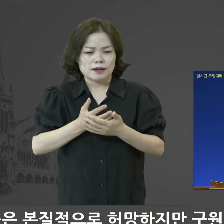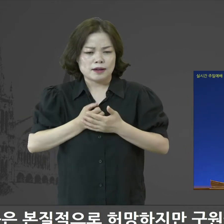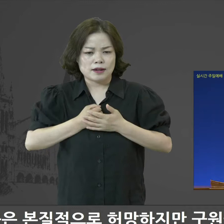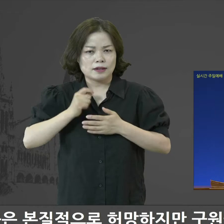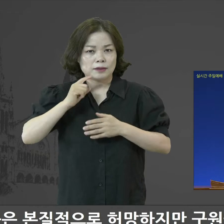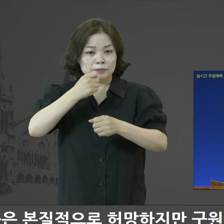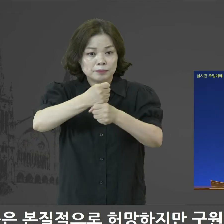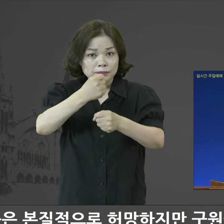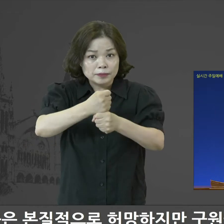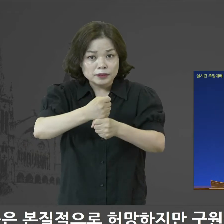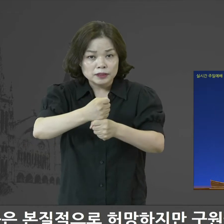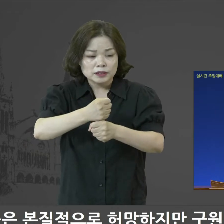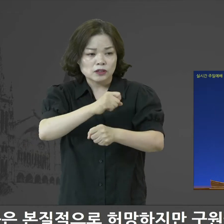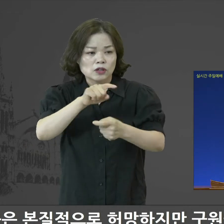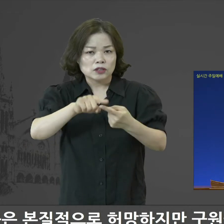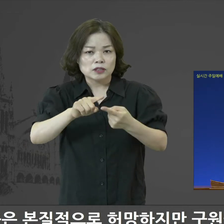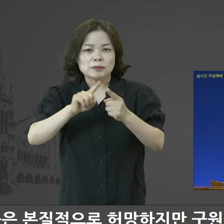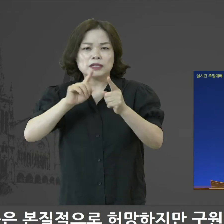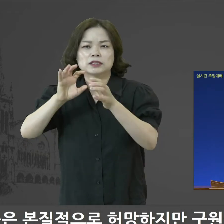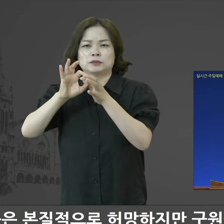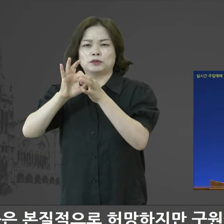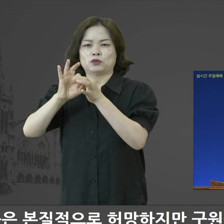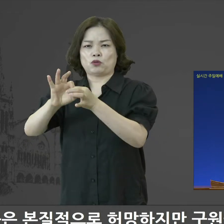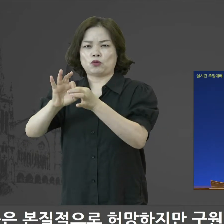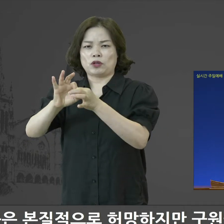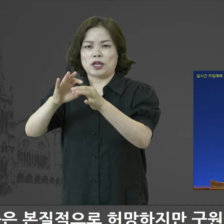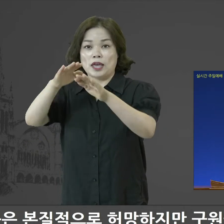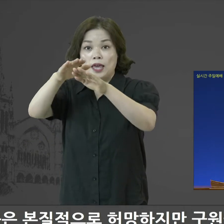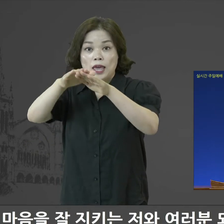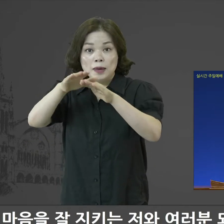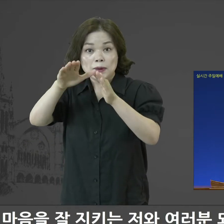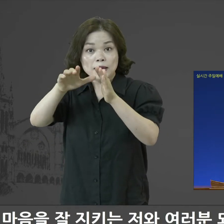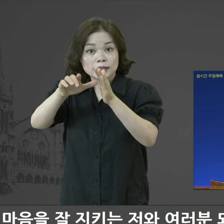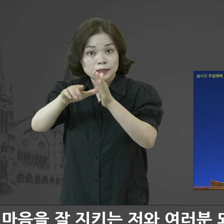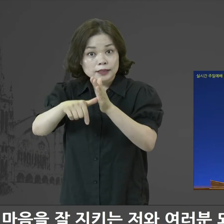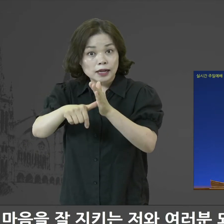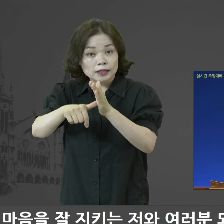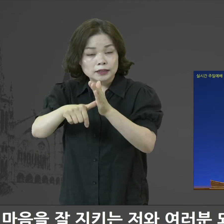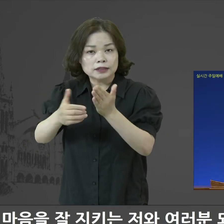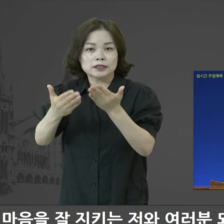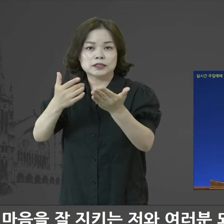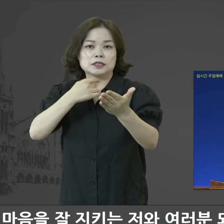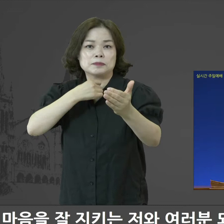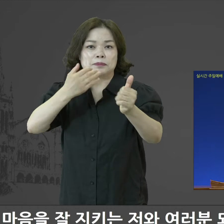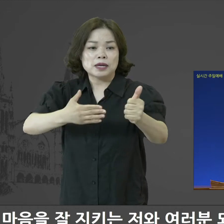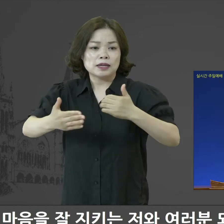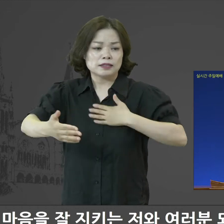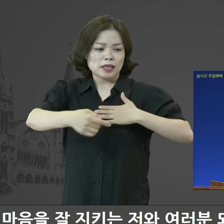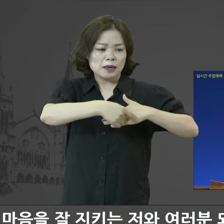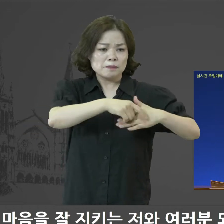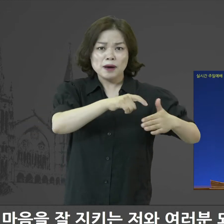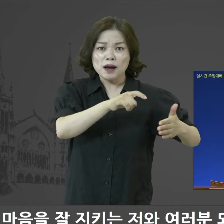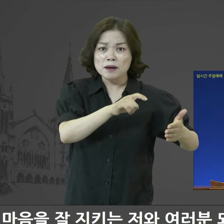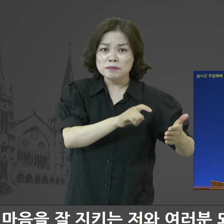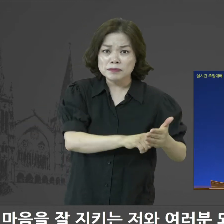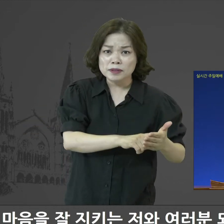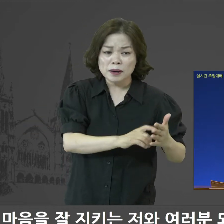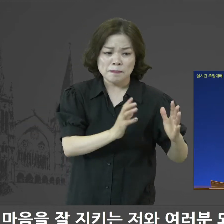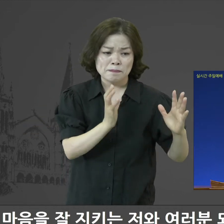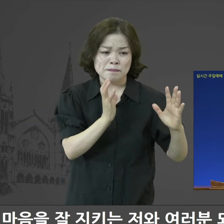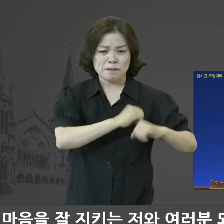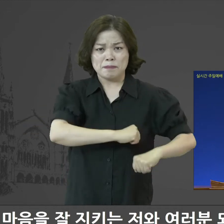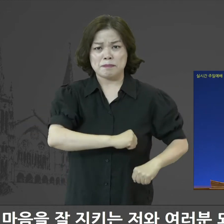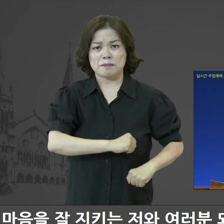가겠다는 결단을 오늘 이 말씀을 통하여, 이 예배 시간을 통하여 내렸으면 좋겠습니다. 내 마음이 쉽게 망가질